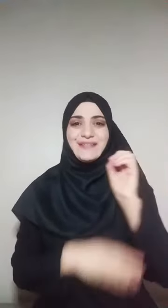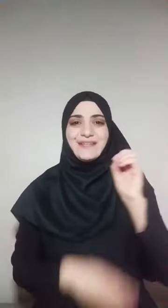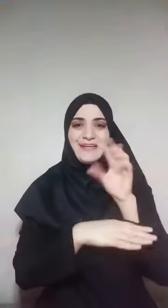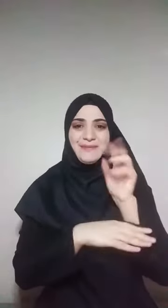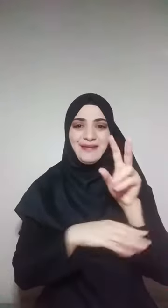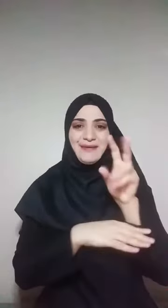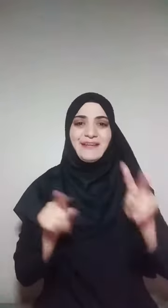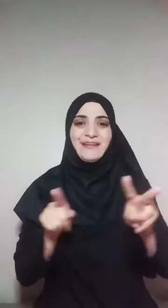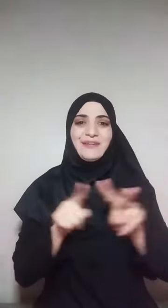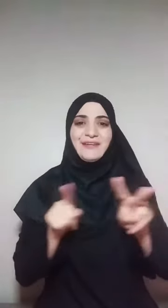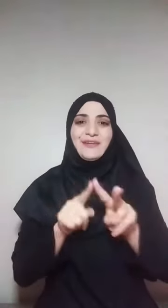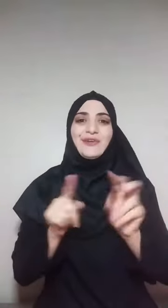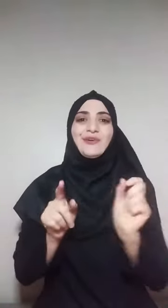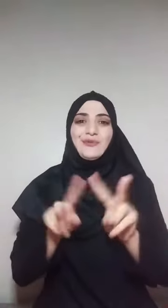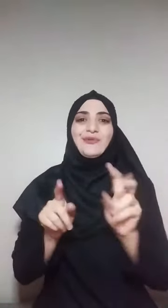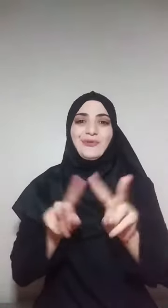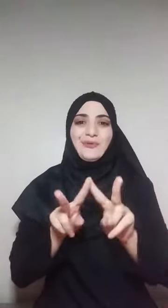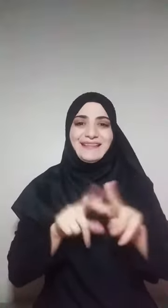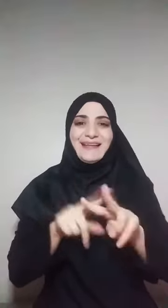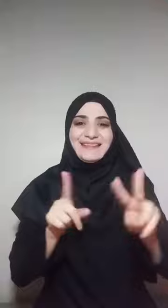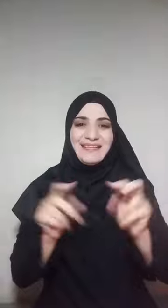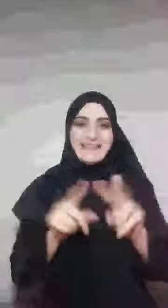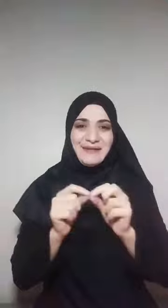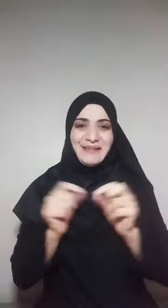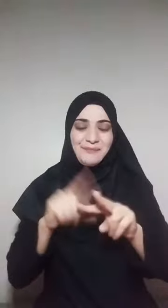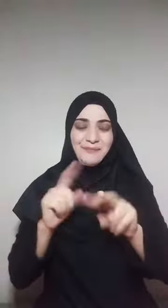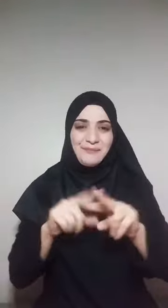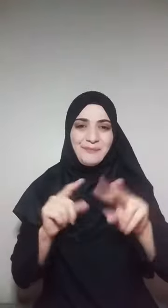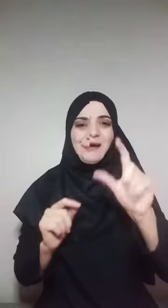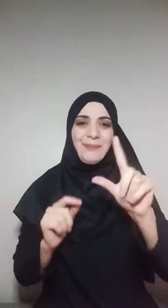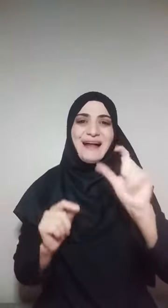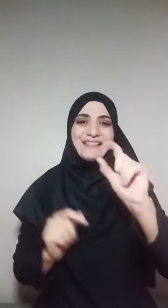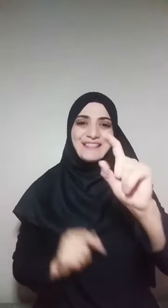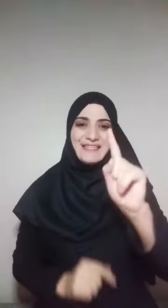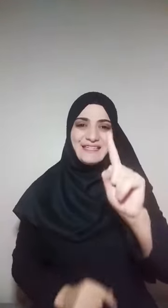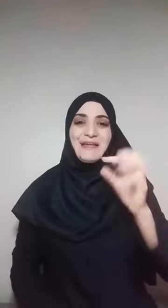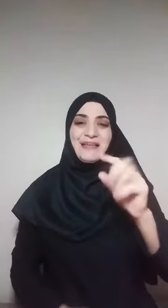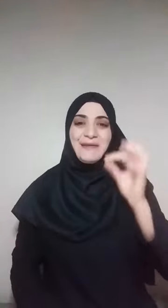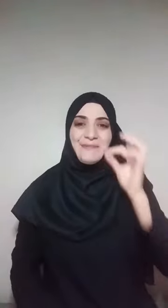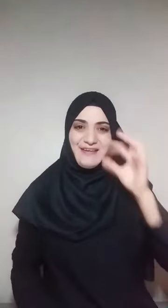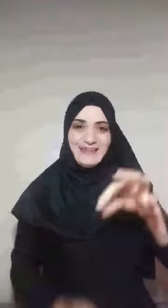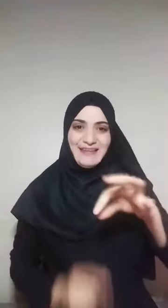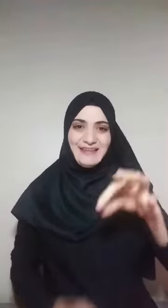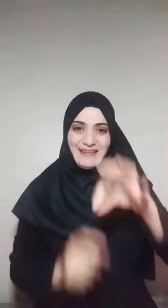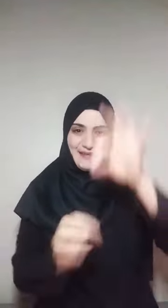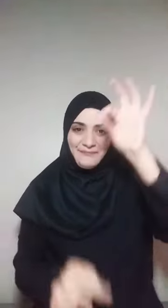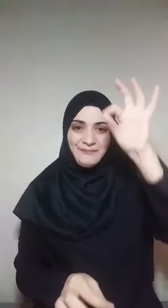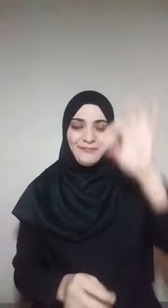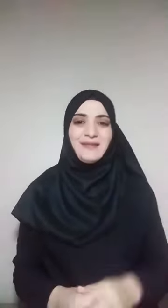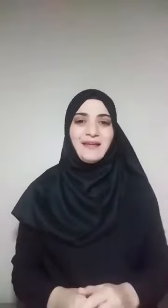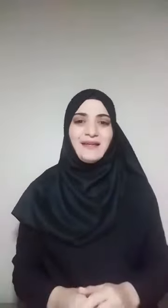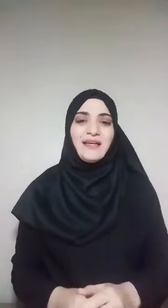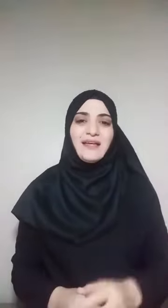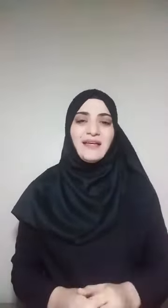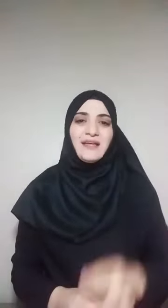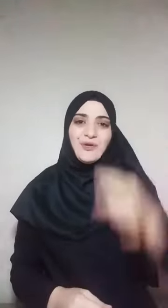Kudüs rehberi Numan Balcı beyefendi ile